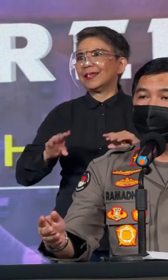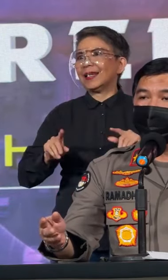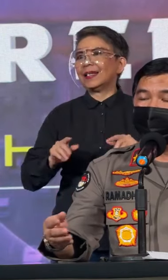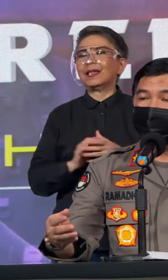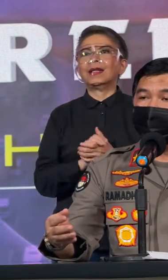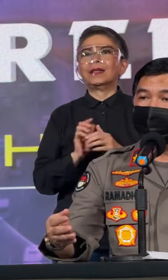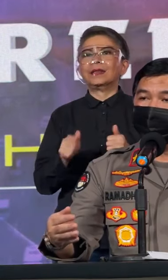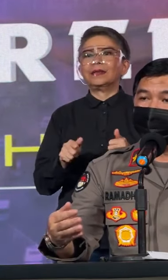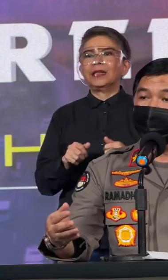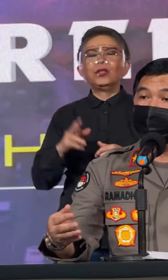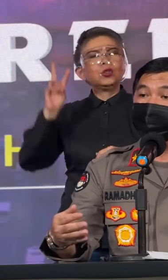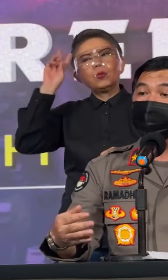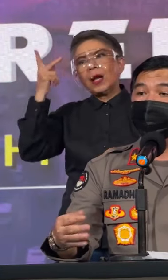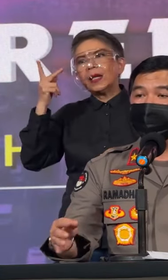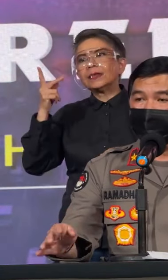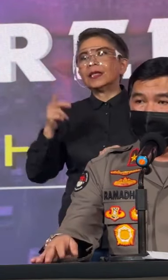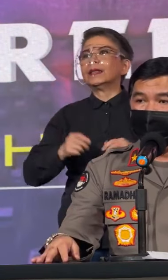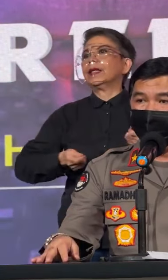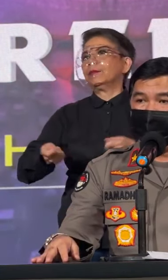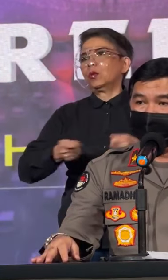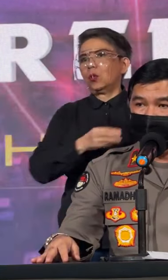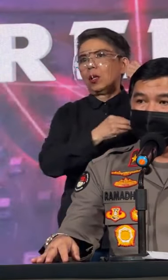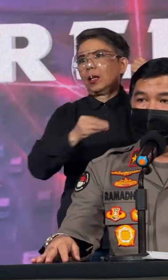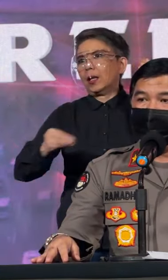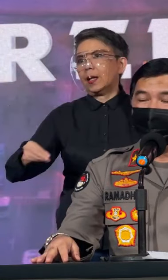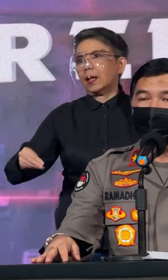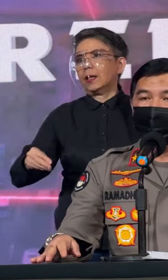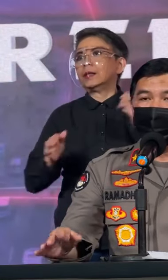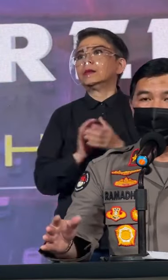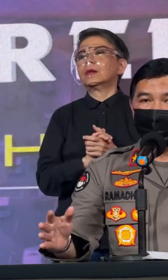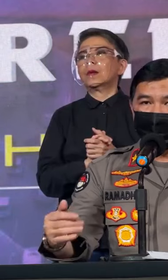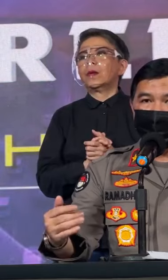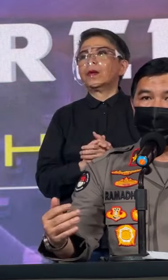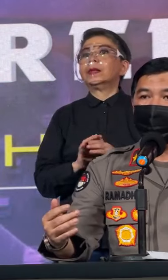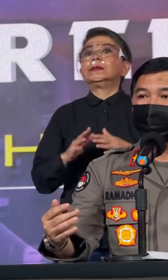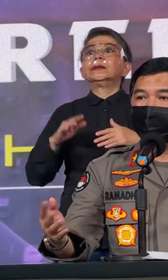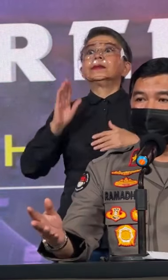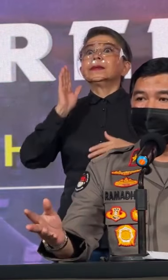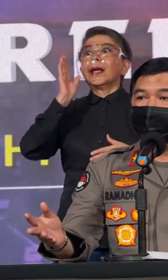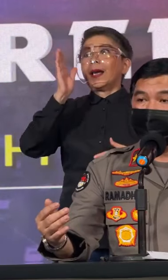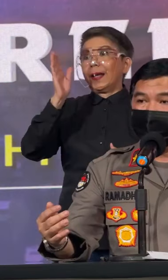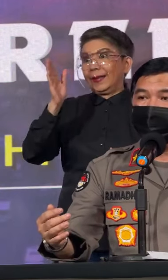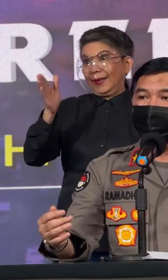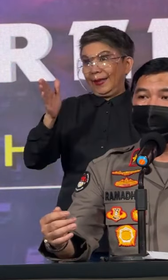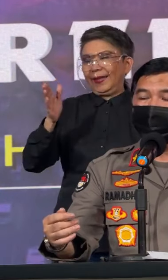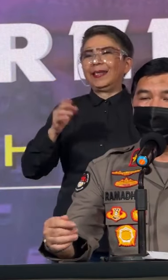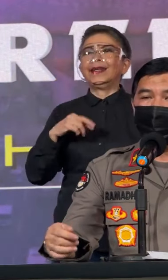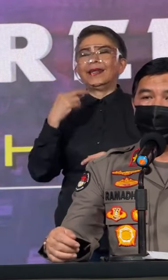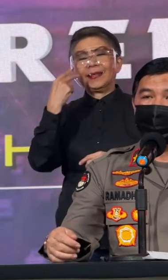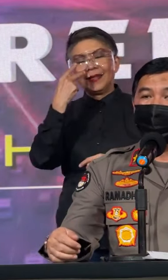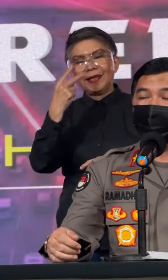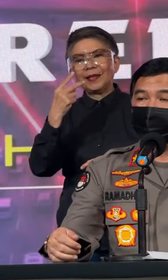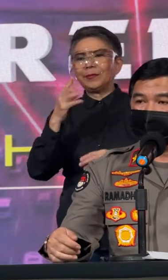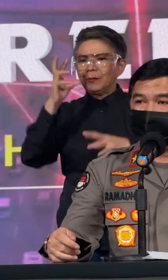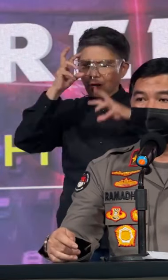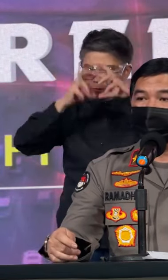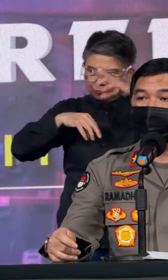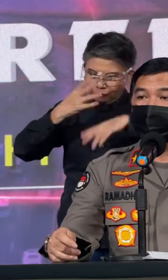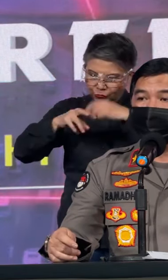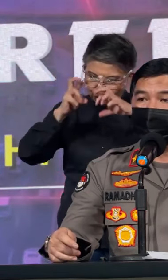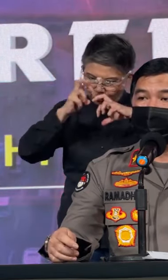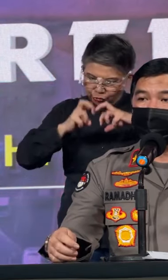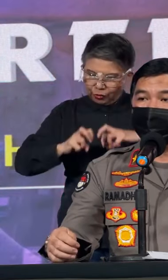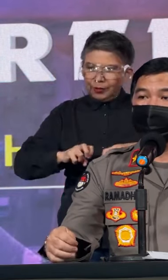itu semua merupakan alasan dari pengelola, ya. Nanti kita lihat bagaimana hasil